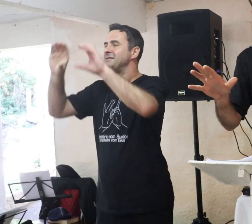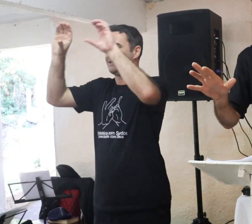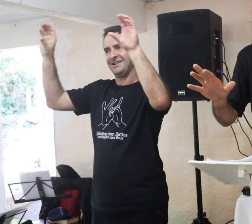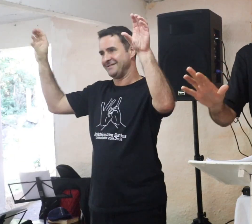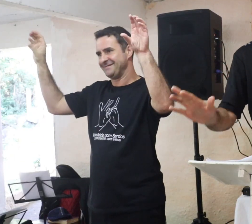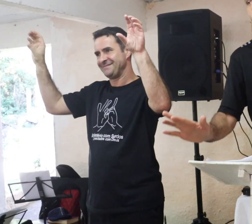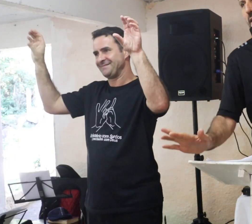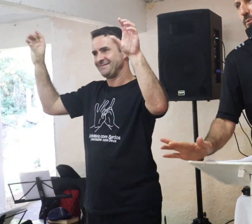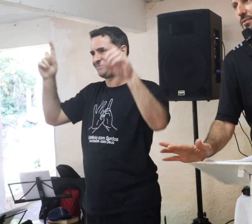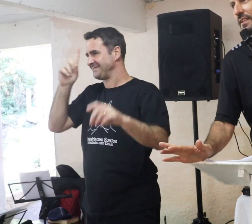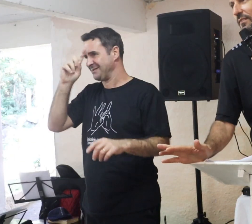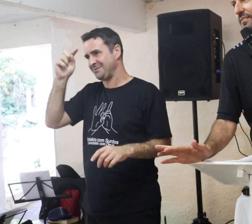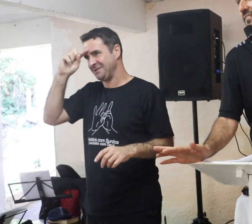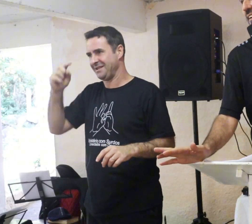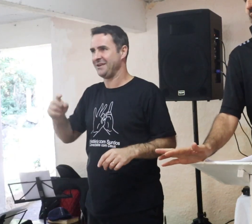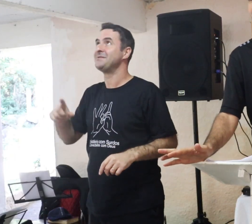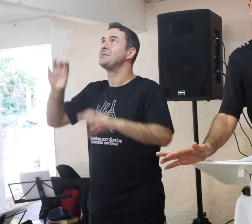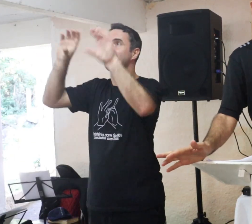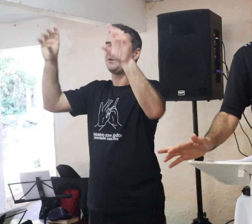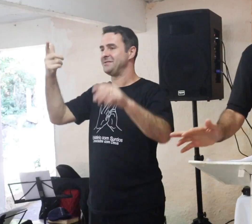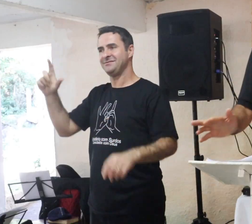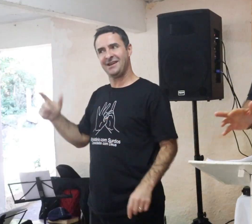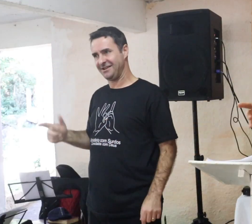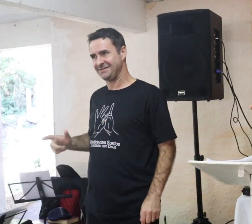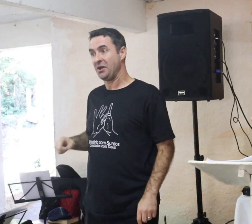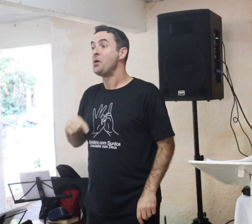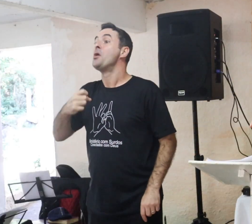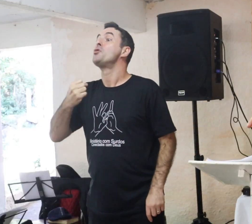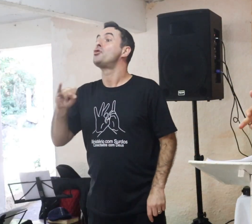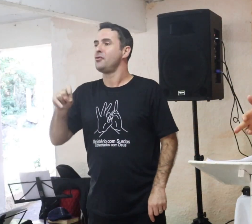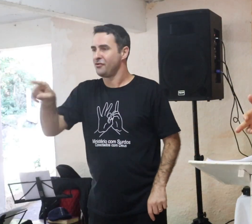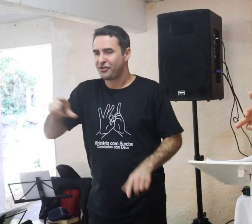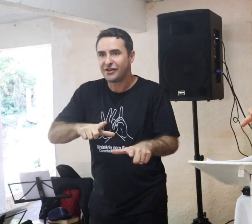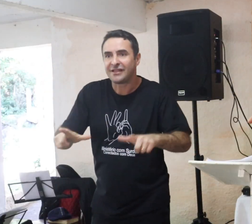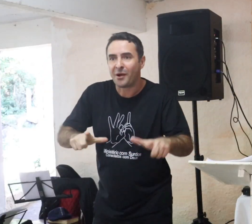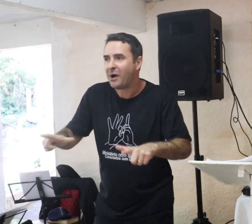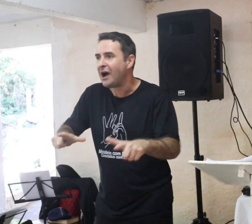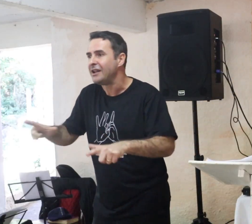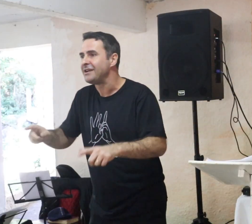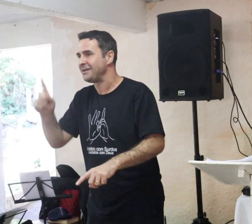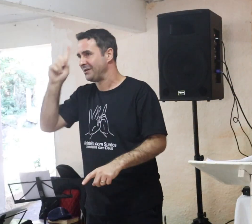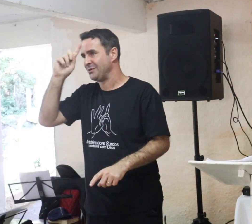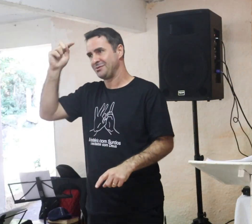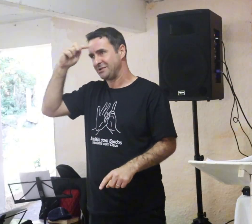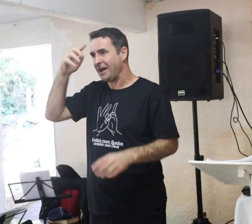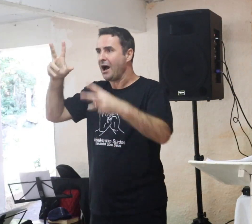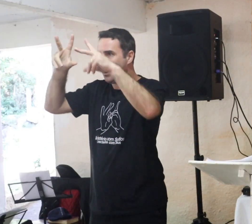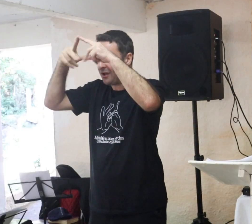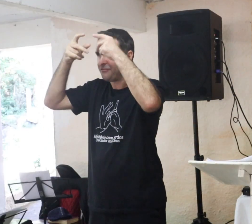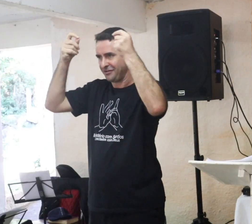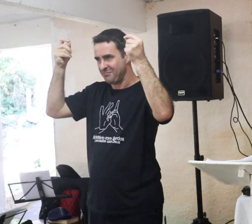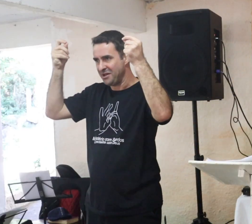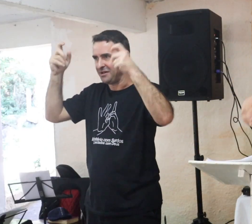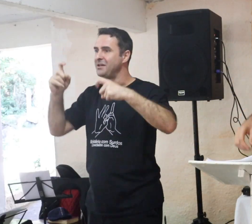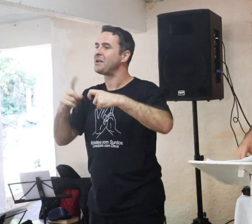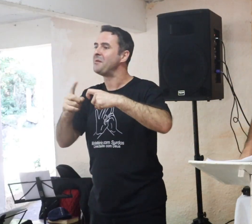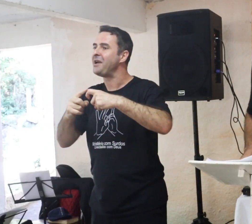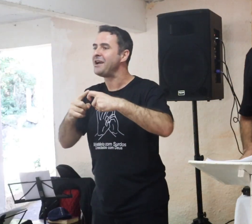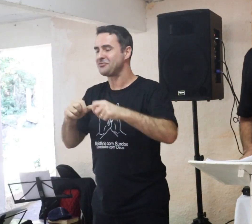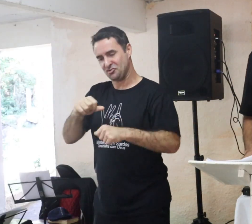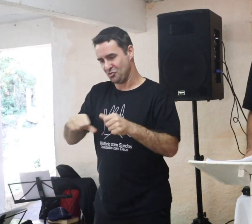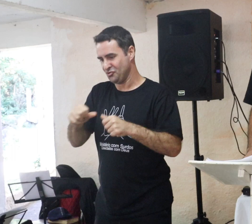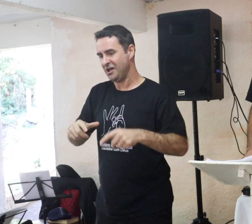trabalha na área da saúde vai ter que mudar de profissão. Porque não vai ter gente doente para tratar. Vai aprender outra profissão lá. Não é?